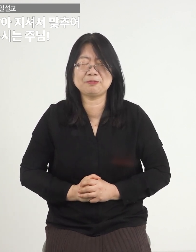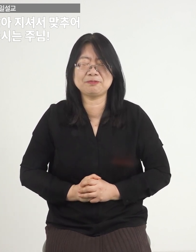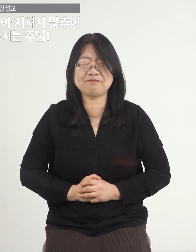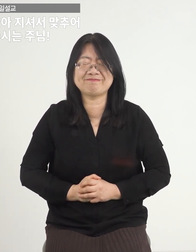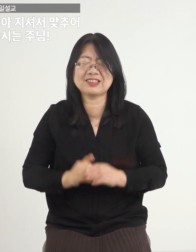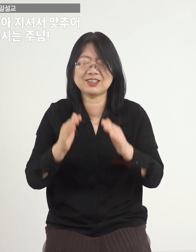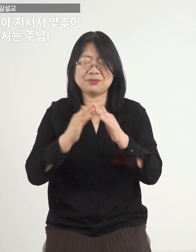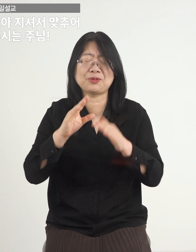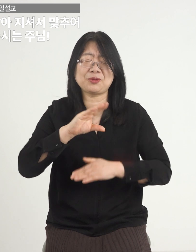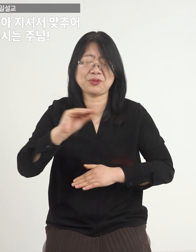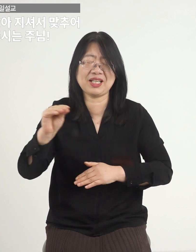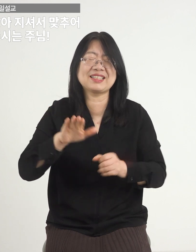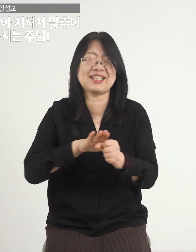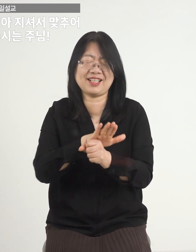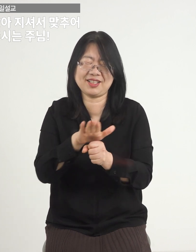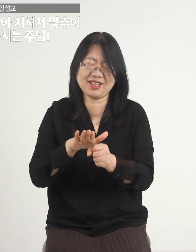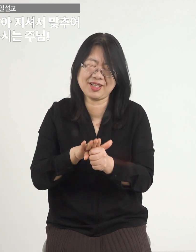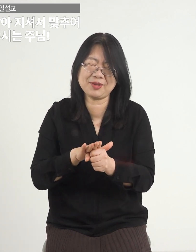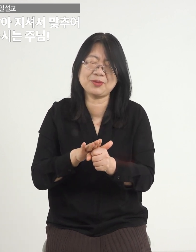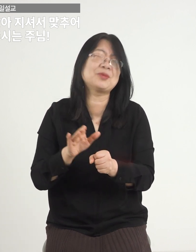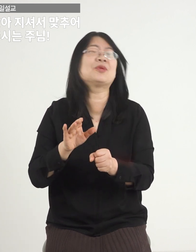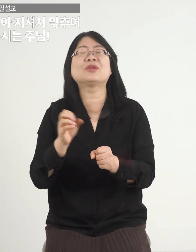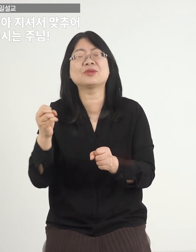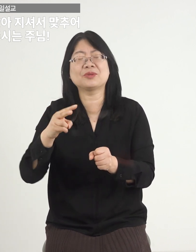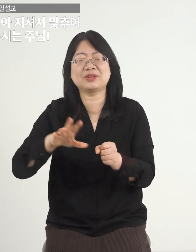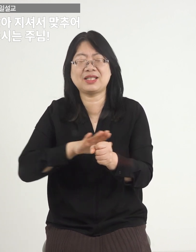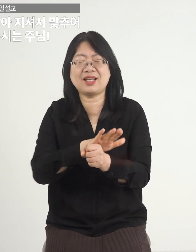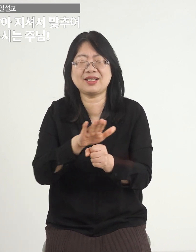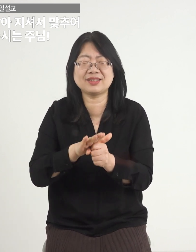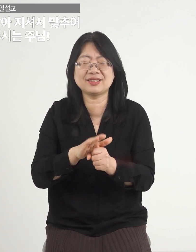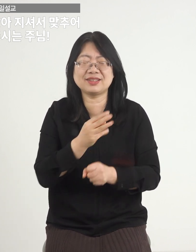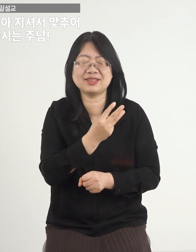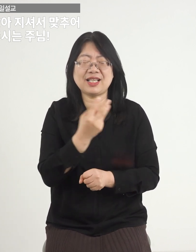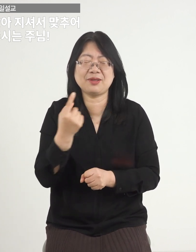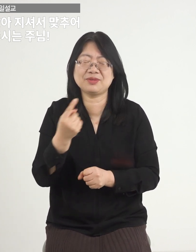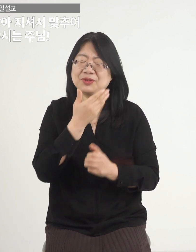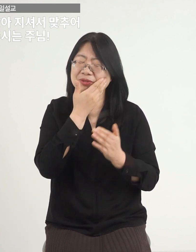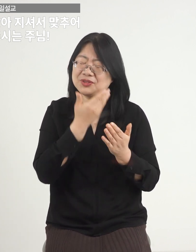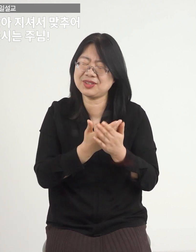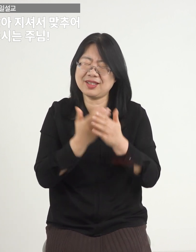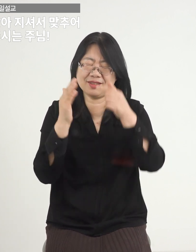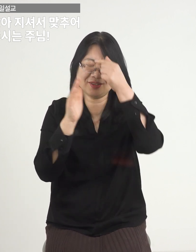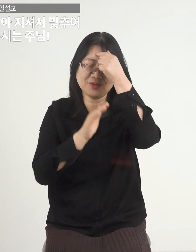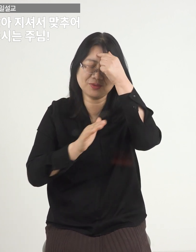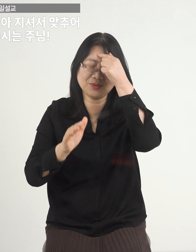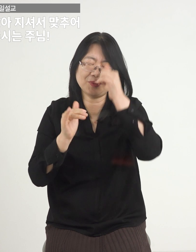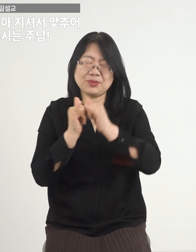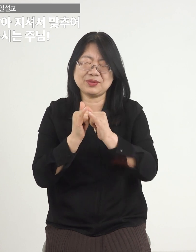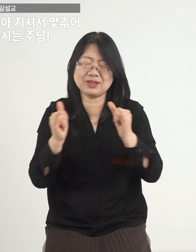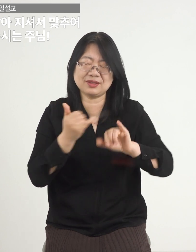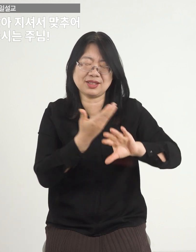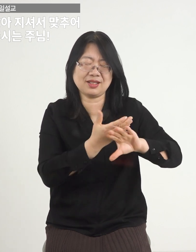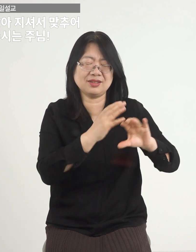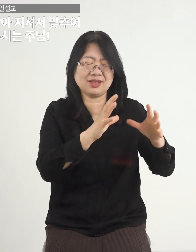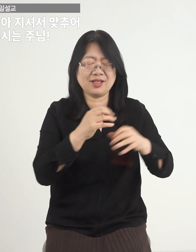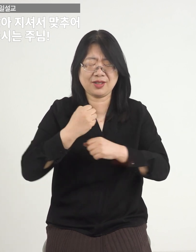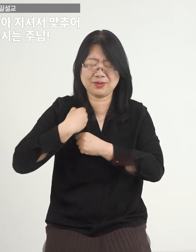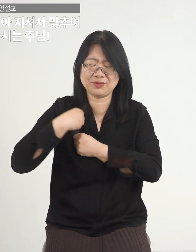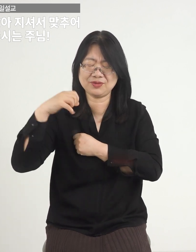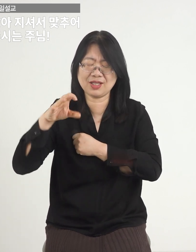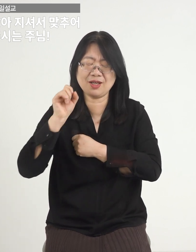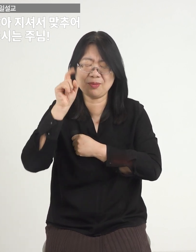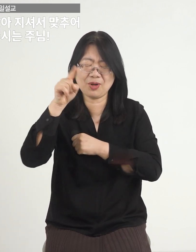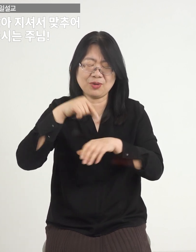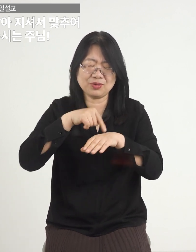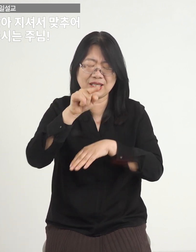나서는 사랑하고 사랑하는 3일의 귀한 성도들, 해외, 국내,